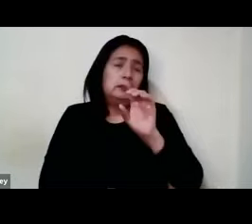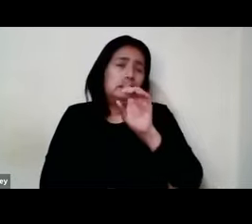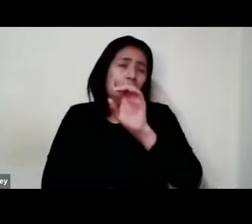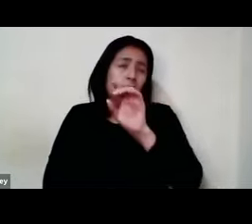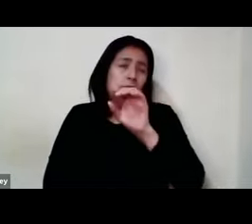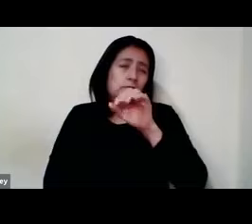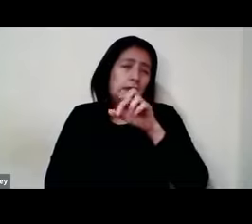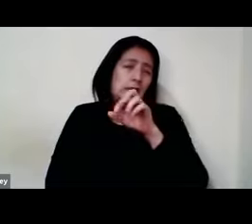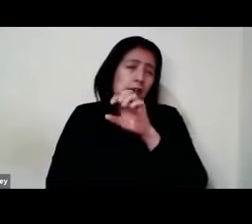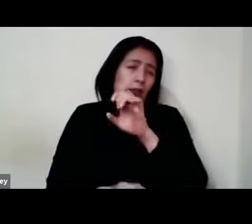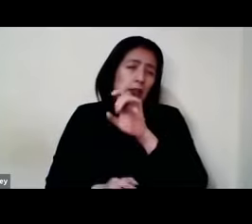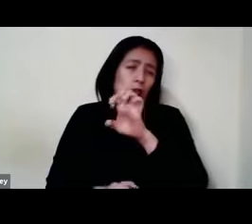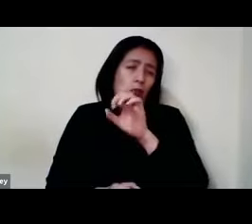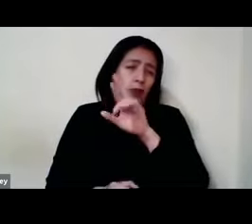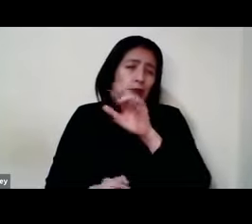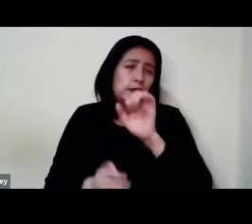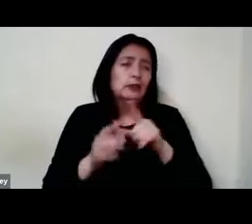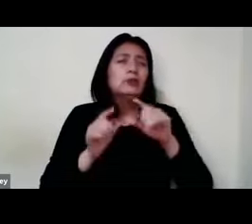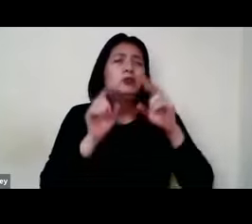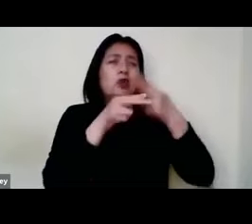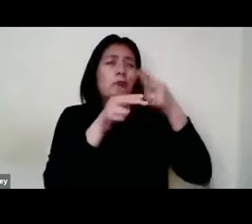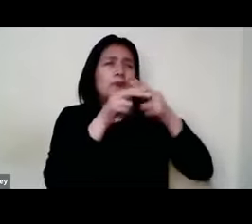de la Educación en el Perú.